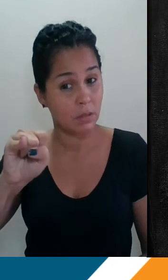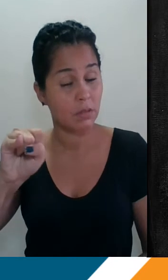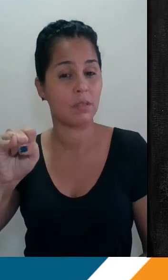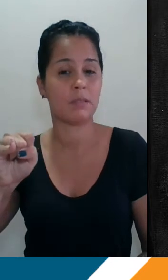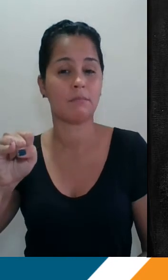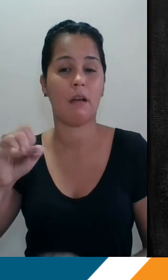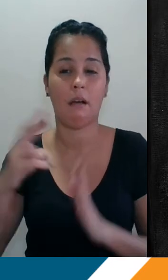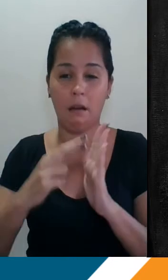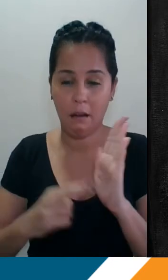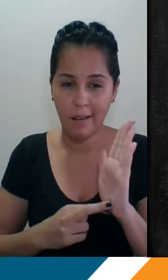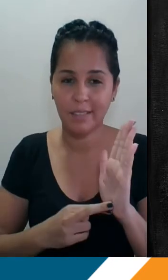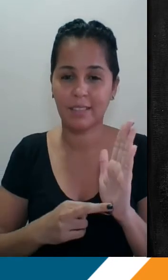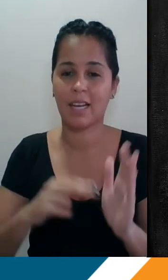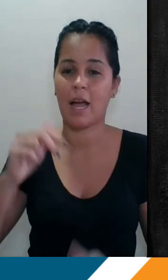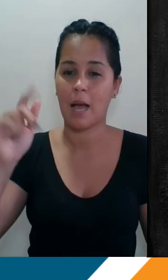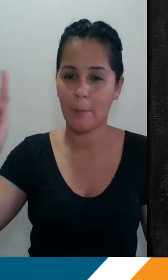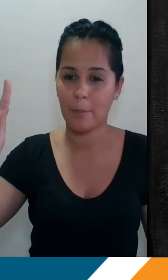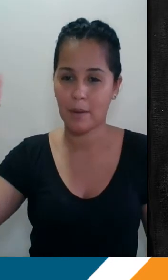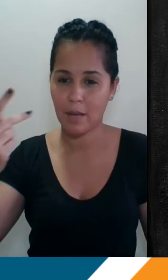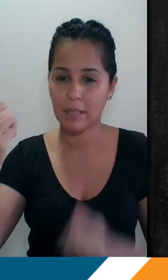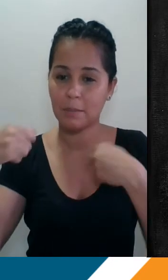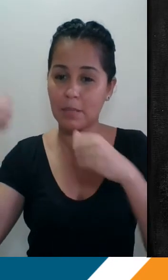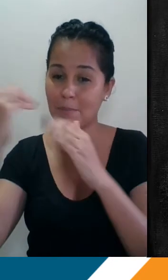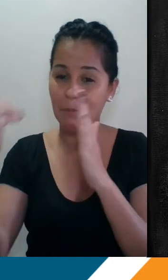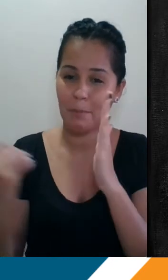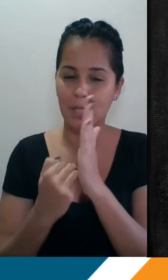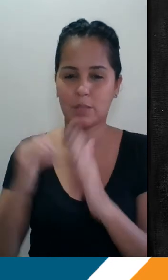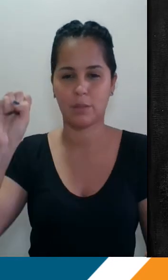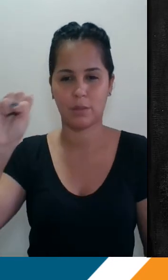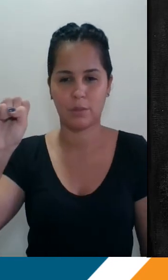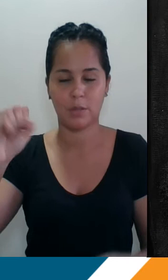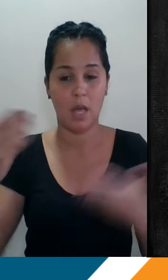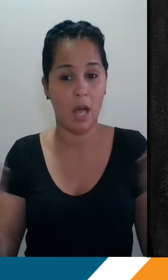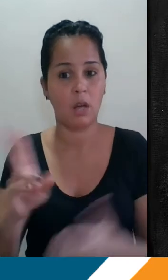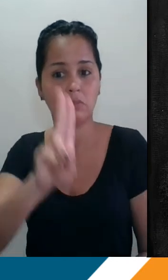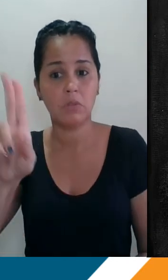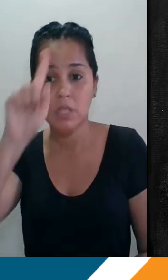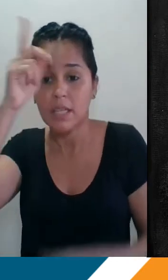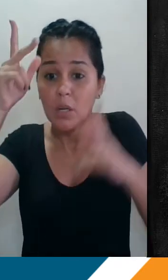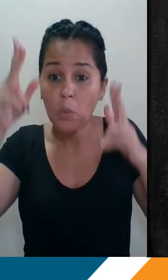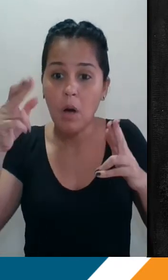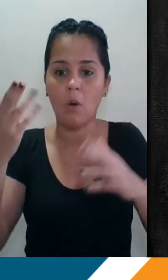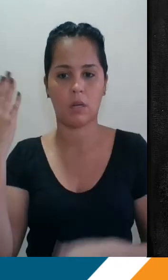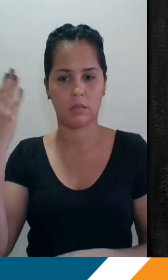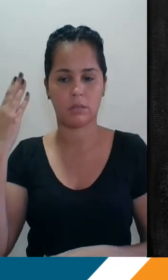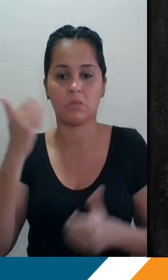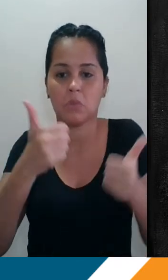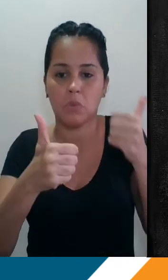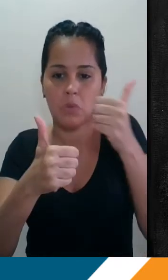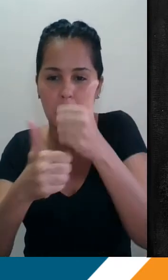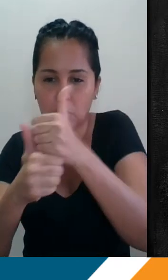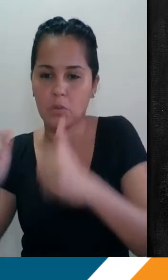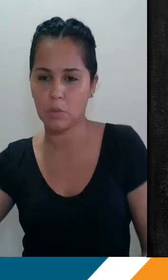o pH seja menor do que 8. Então vou agora usar a mesma ideia que eu tinha. Eu vou substituir o